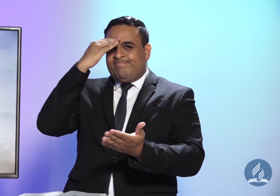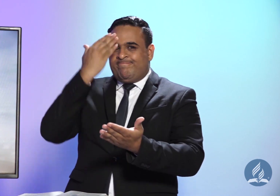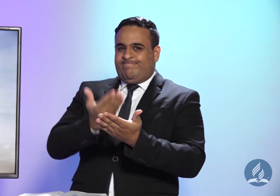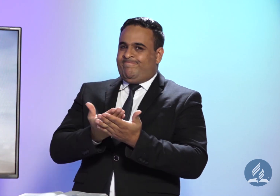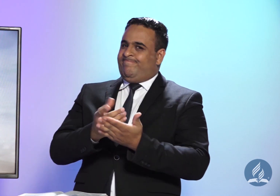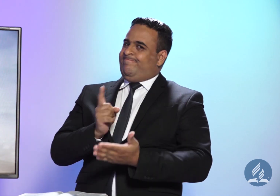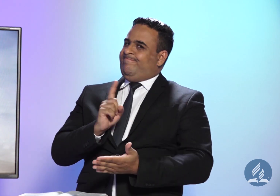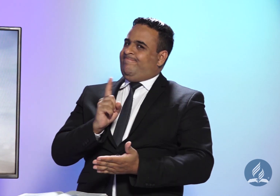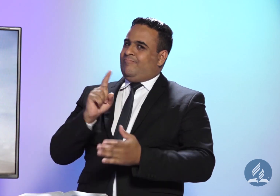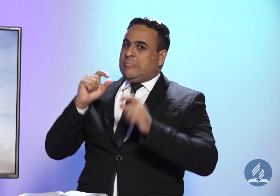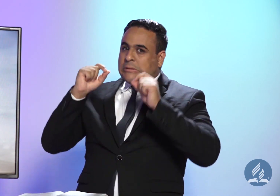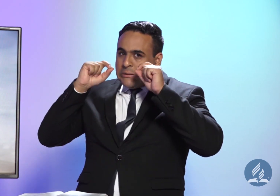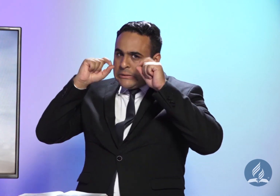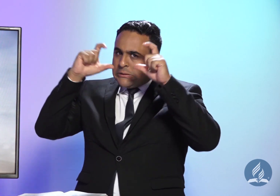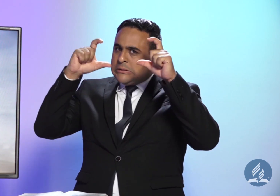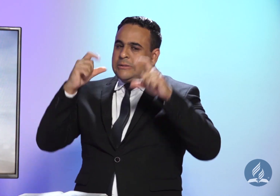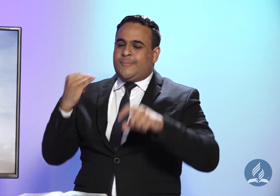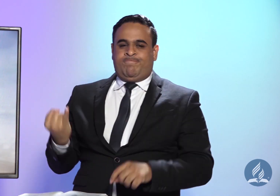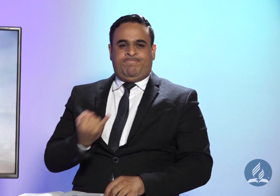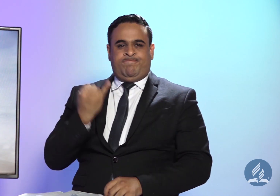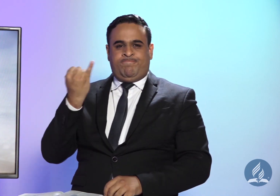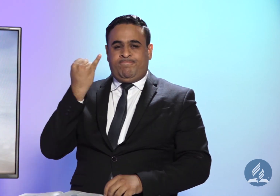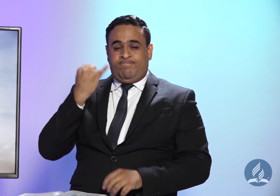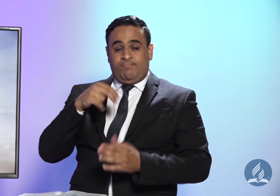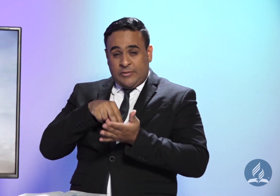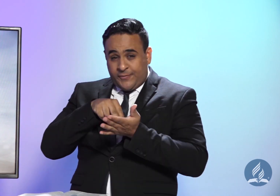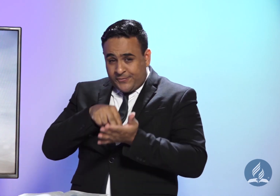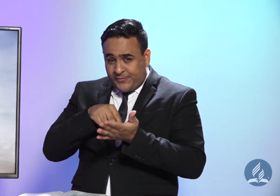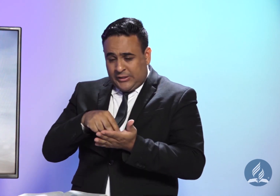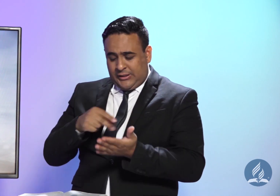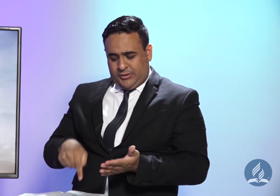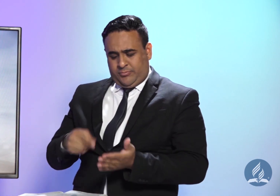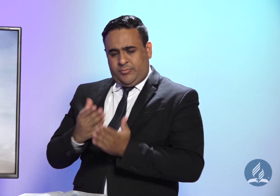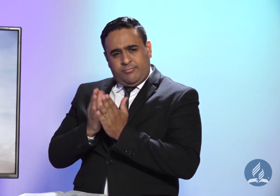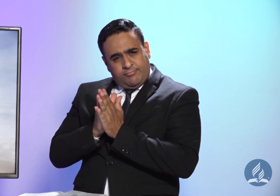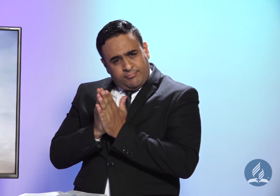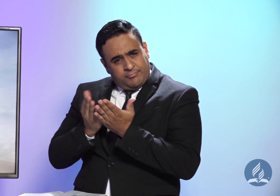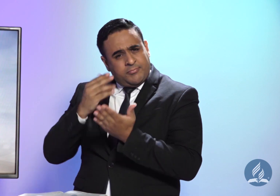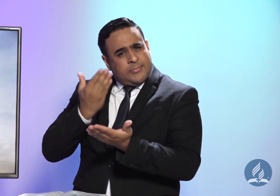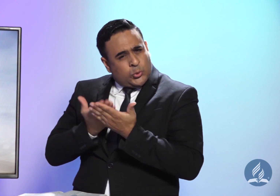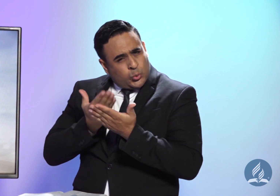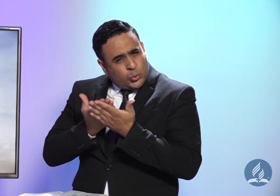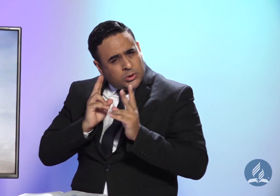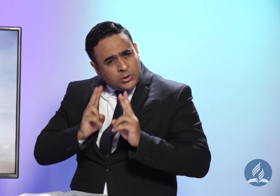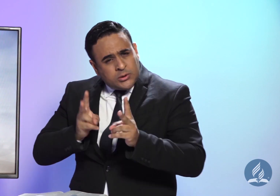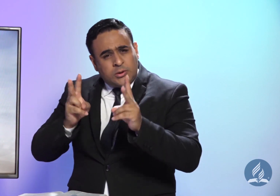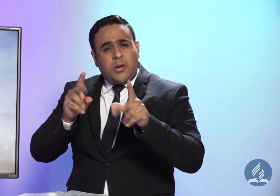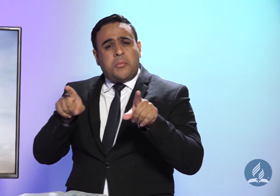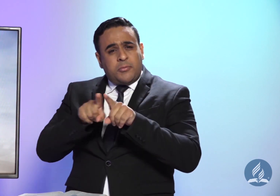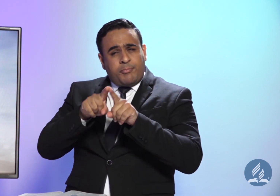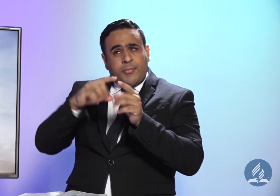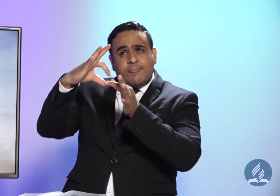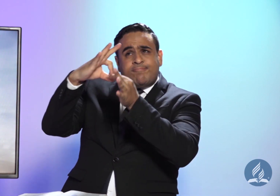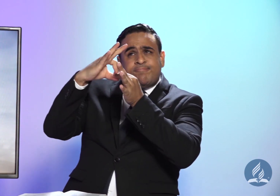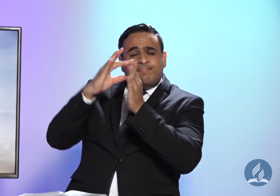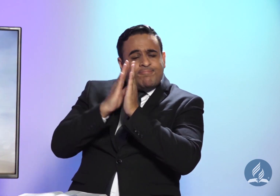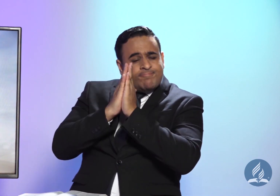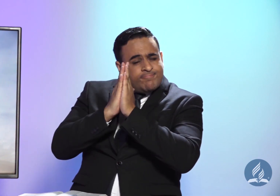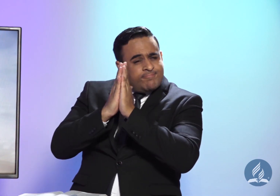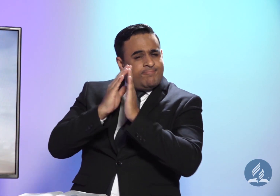morrer. Ou seja, trocou a verdade pela mentira, misturou a verdade com a mentira e assim confundiu, enganou e